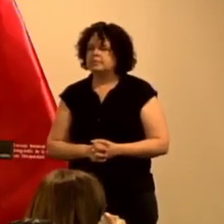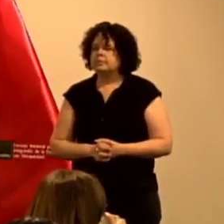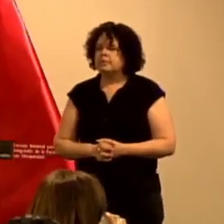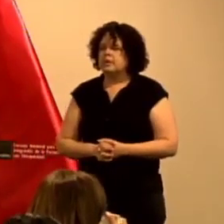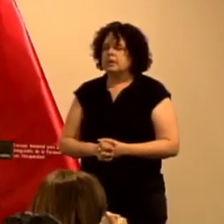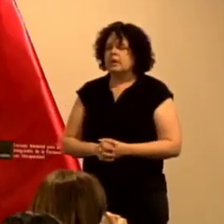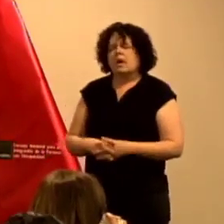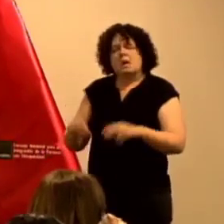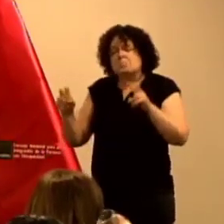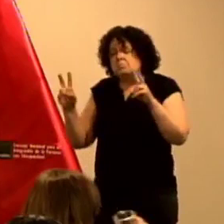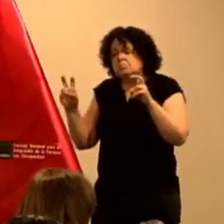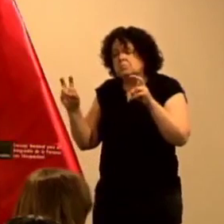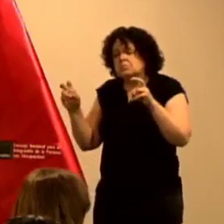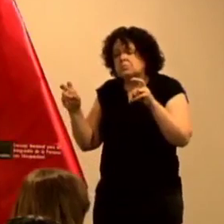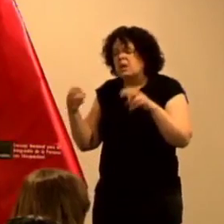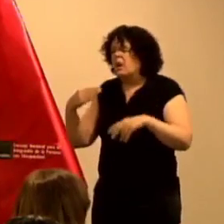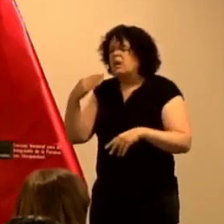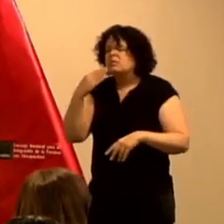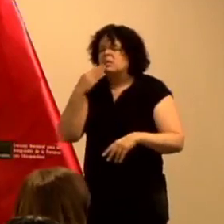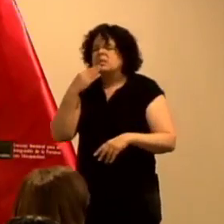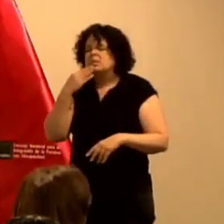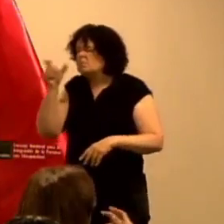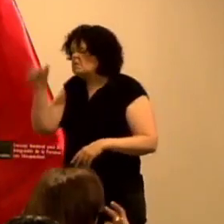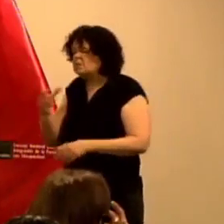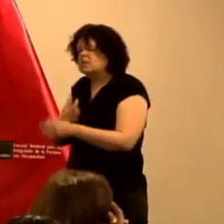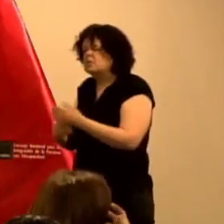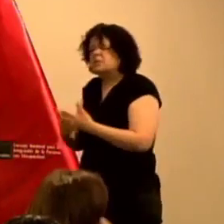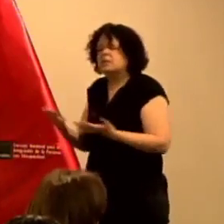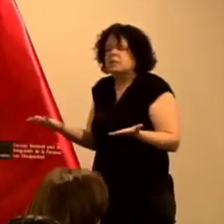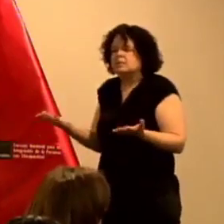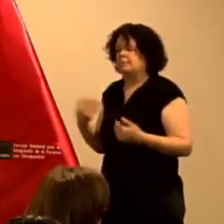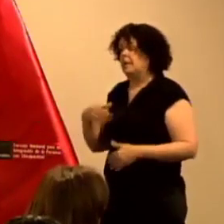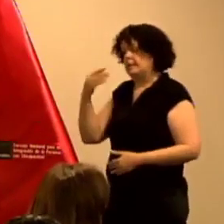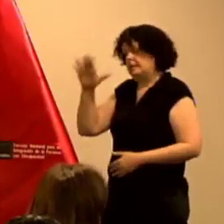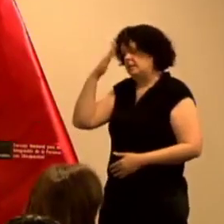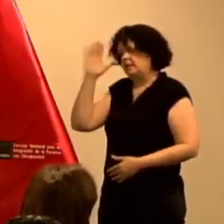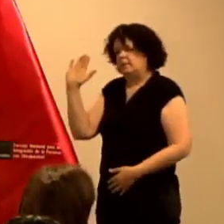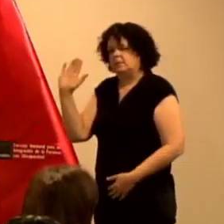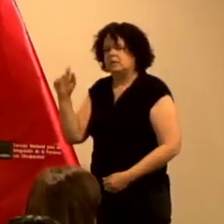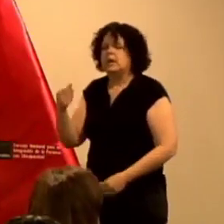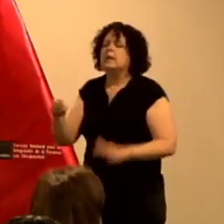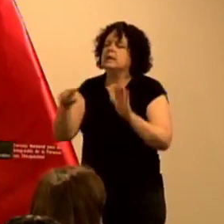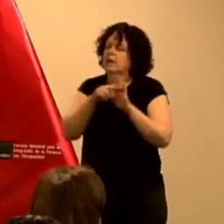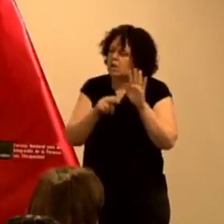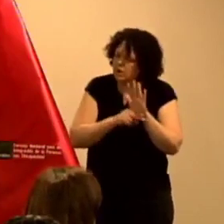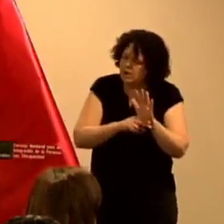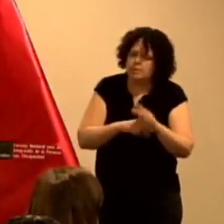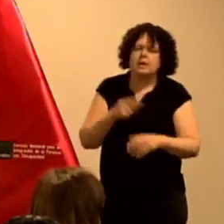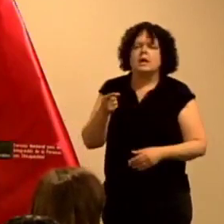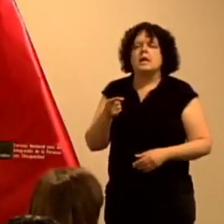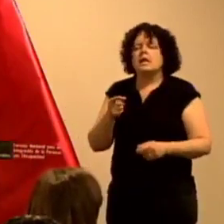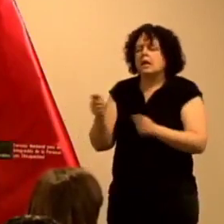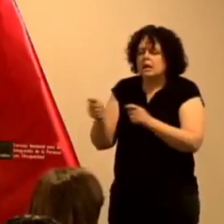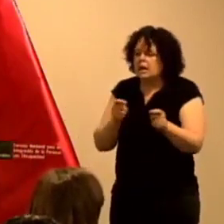Bueno, y el tema es que ¿a quiénes se les considera personas con discapacidad? Ya sabemos que está normado, el ente rector es el Ministerio